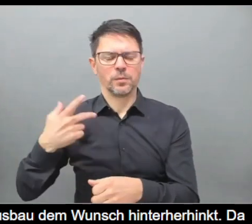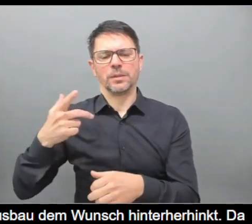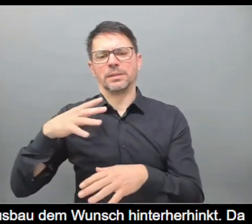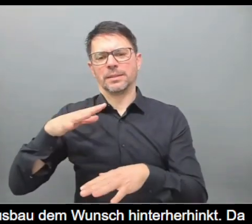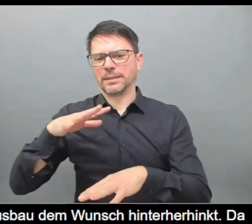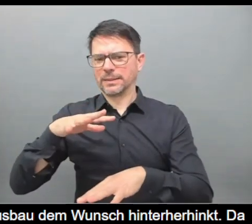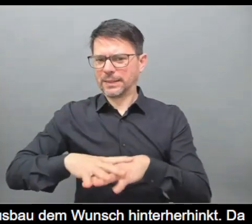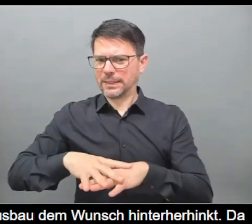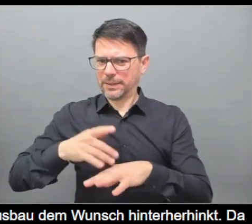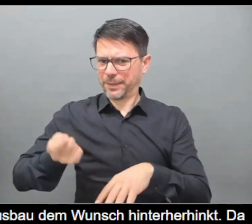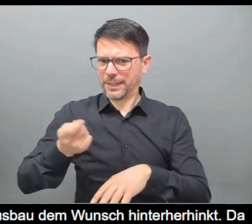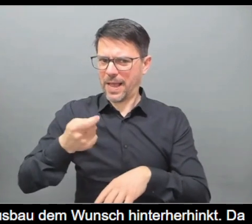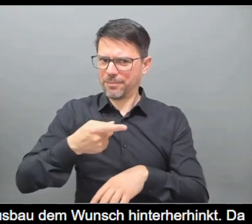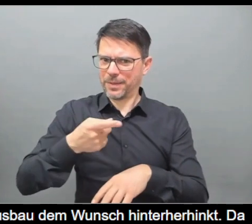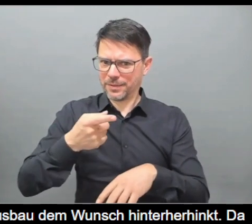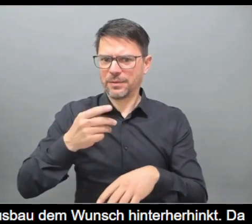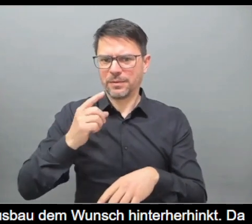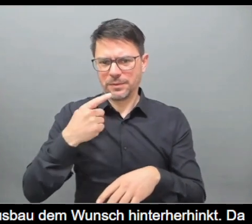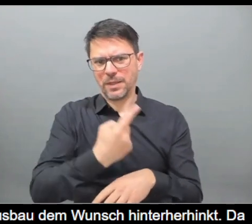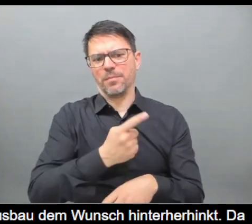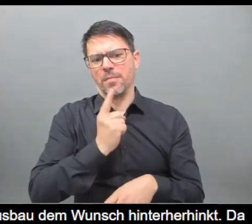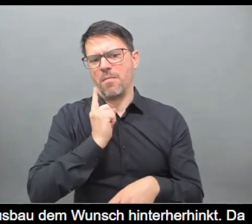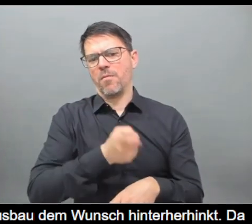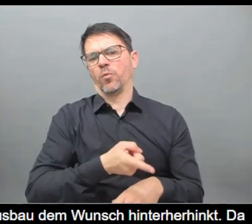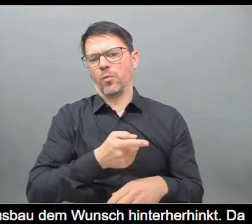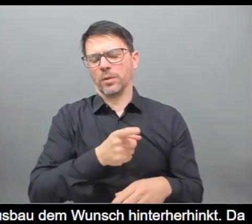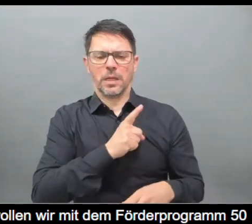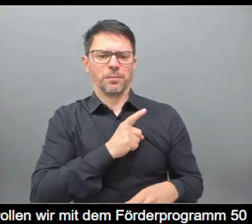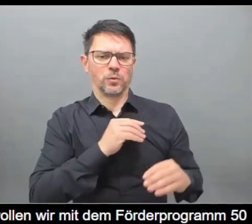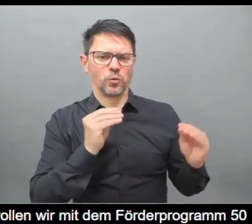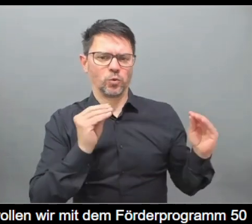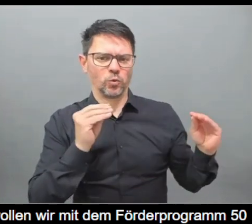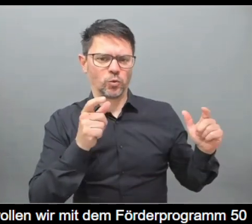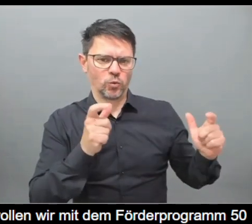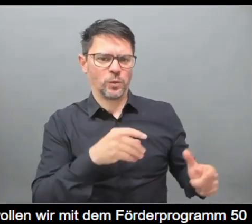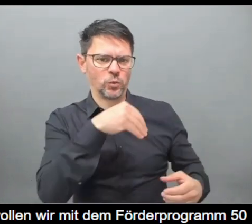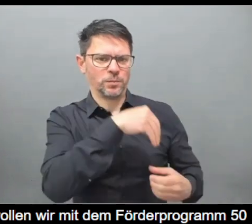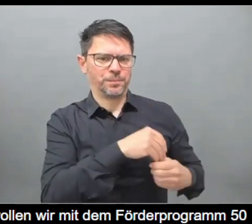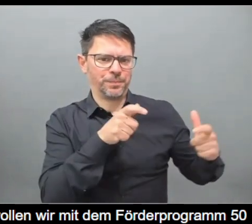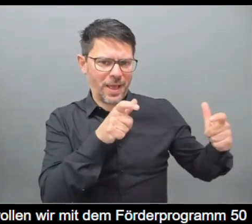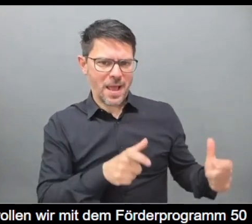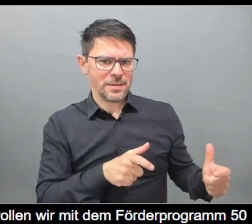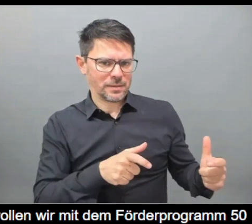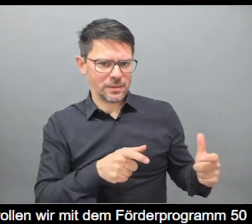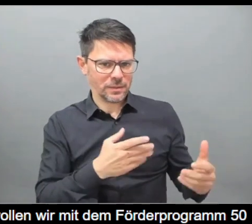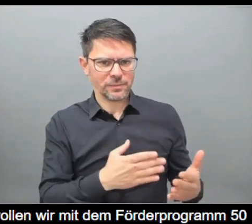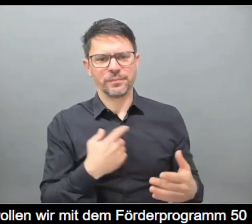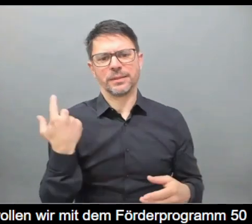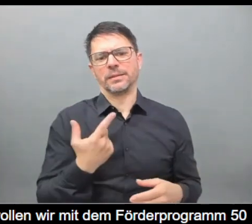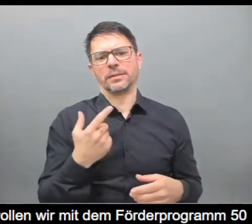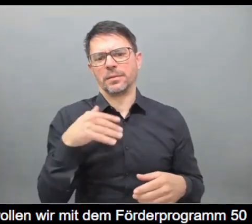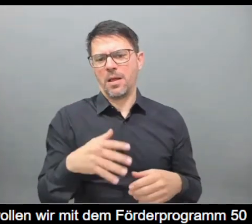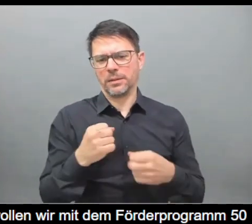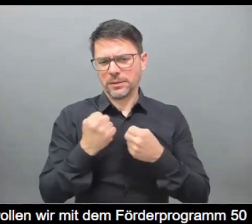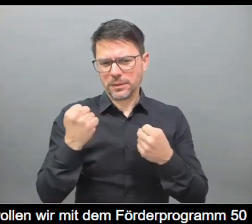zwischenzuspeichern und dann wieder gezielt in die Netze einzuspeisen. Das ist regulatorisch getrennt, darf nicht in einer Hand